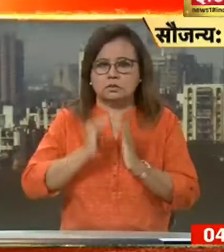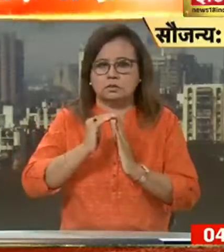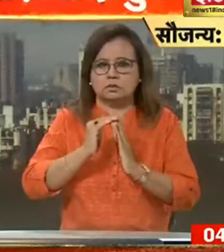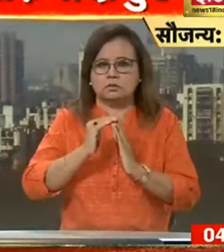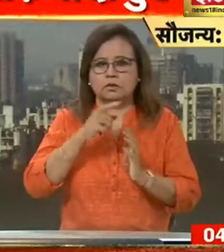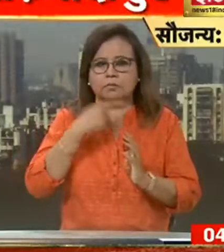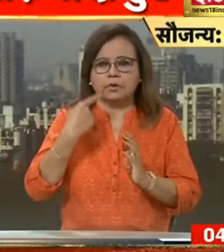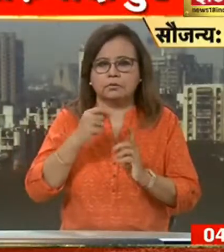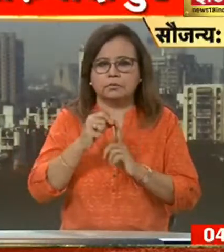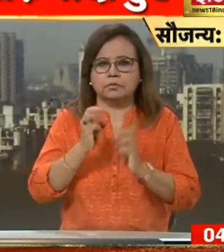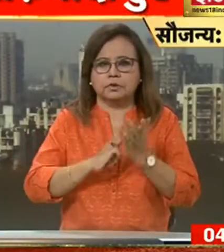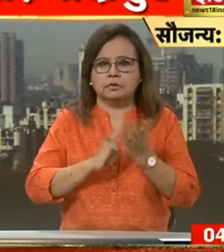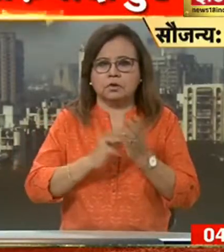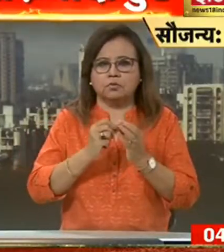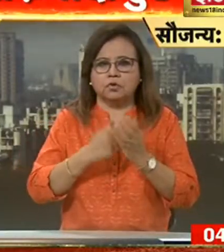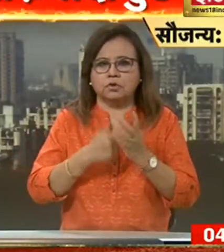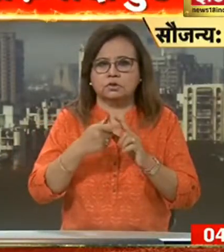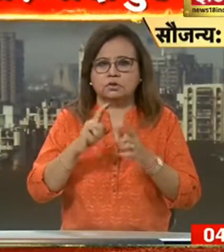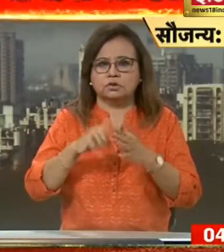अधिक प्रधानमंत्री